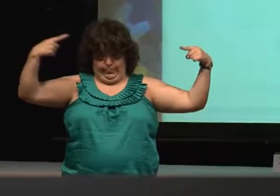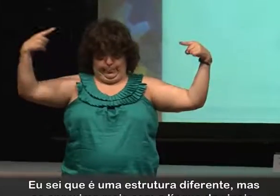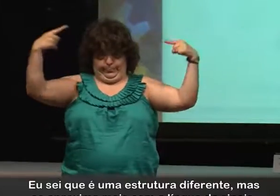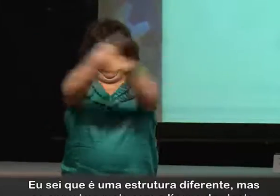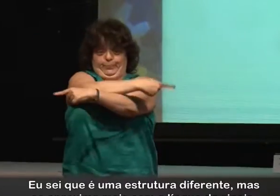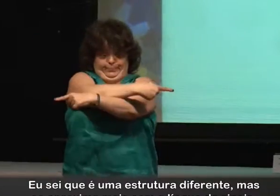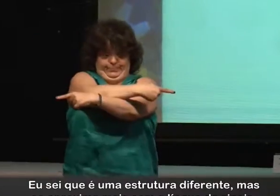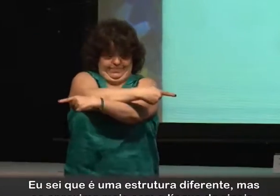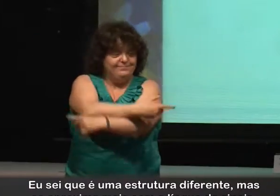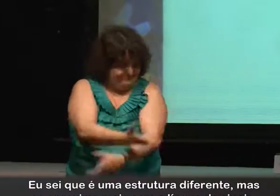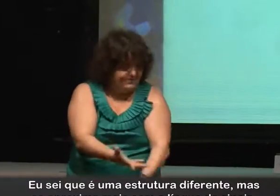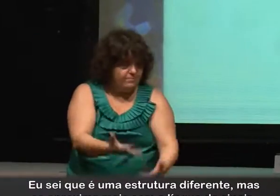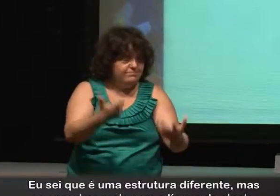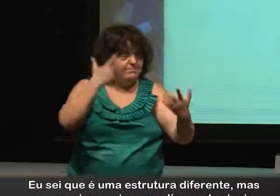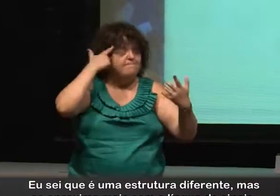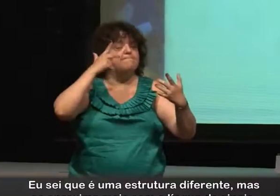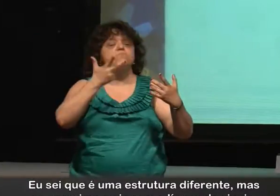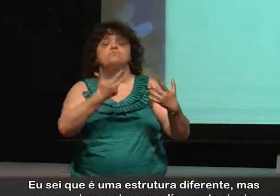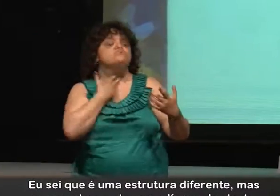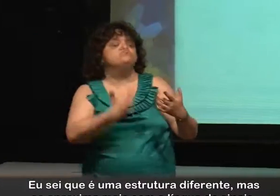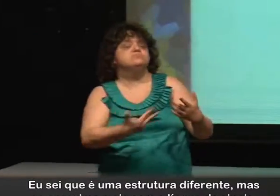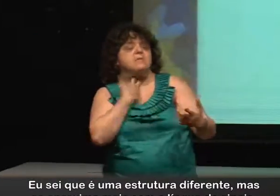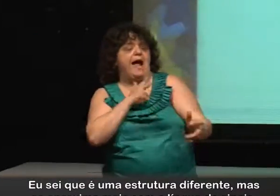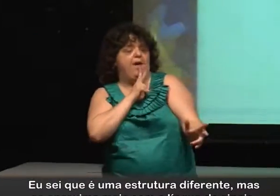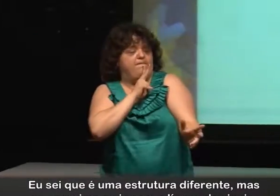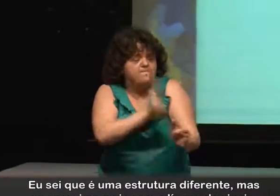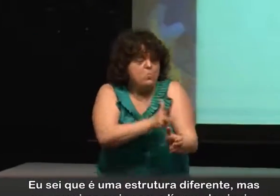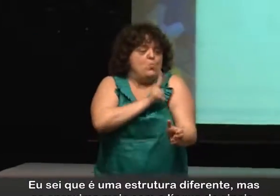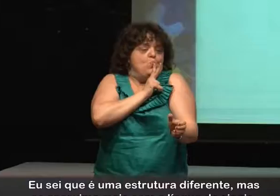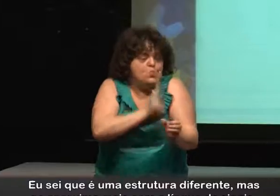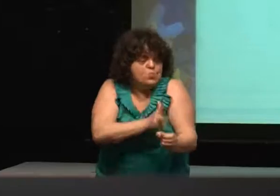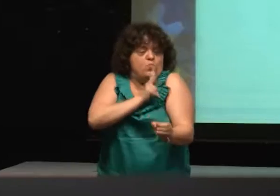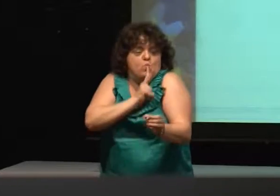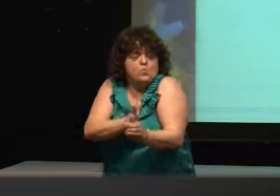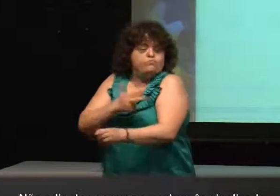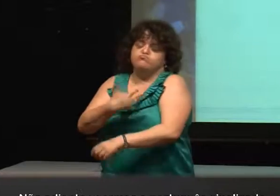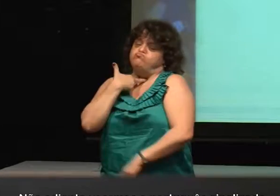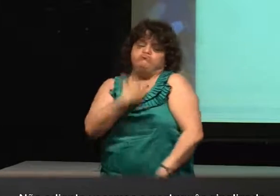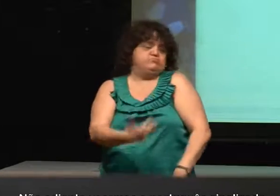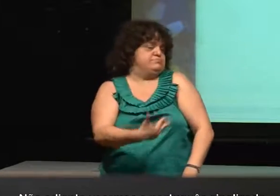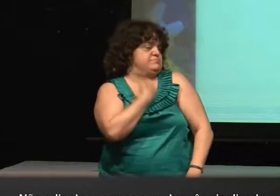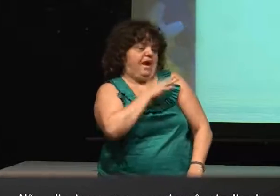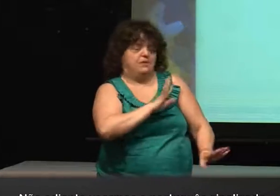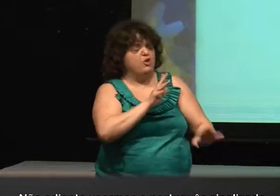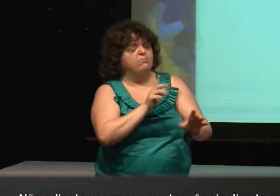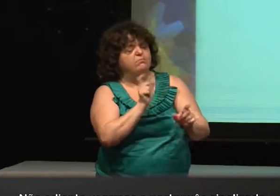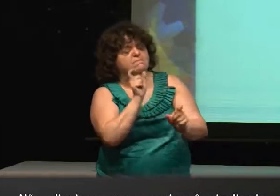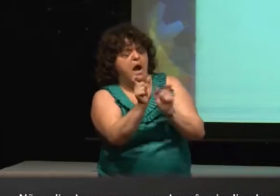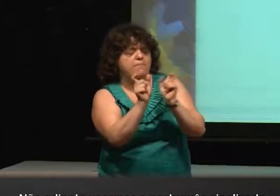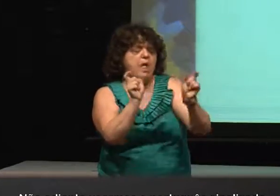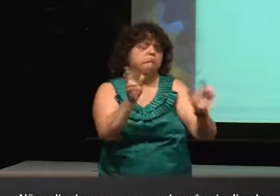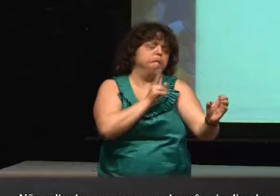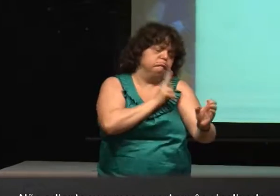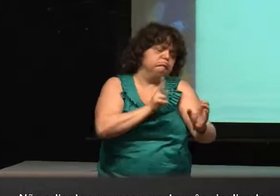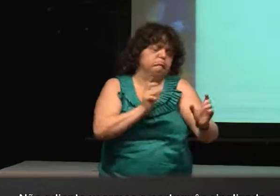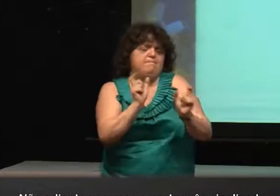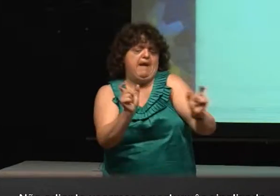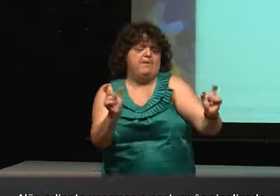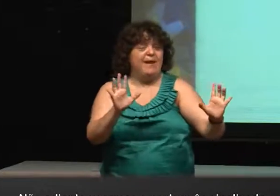Eu sei que é uma estrutura diferente, mas se aproxima mais com a língua de sinais. Não adianta a gente usar o português